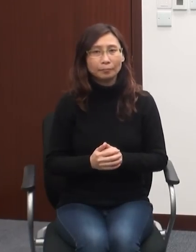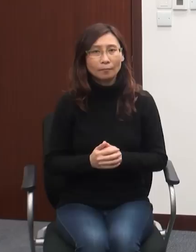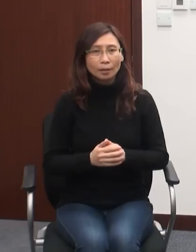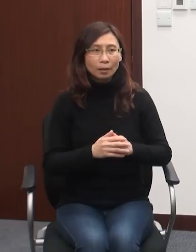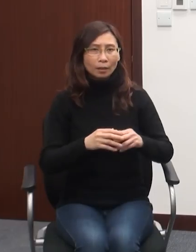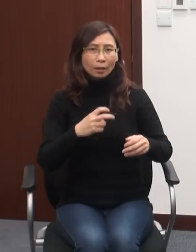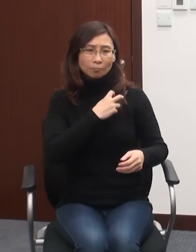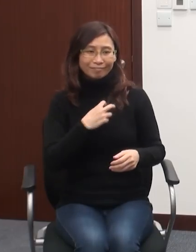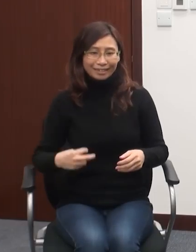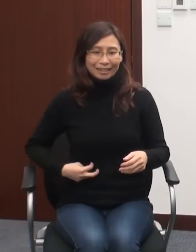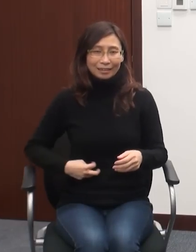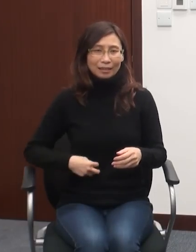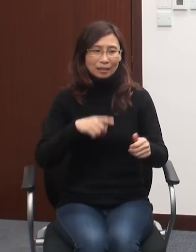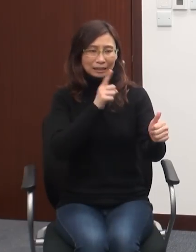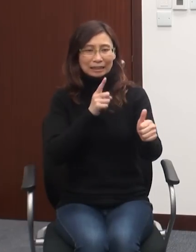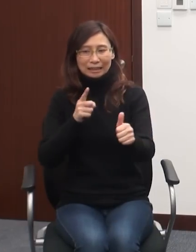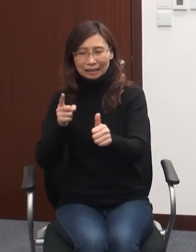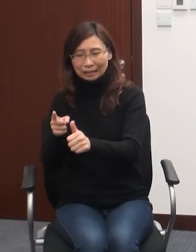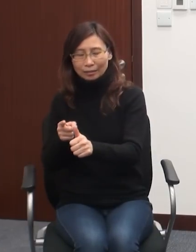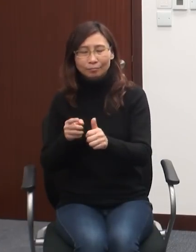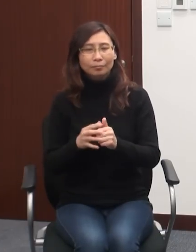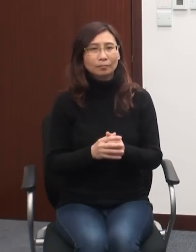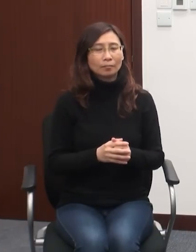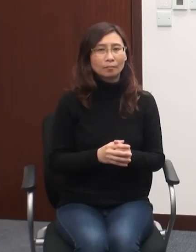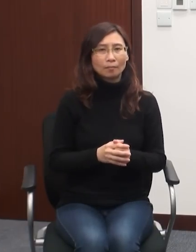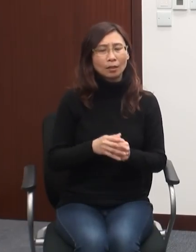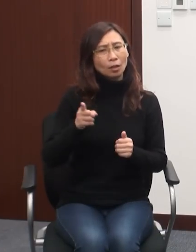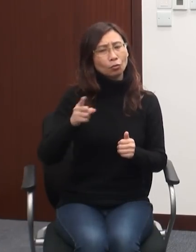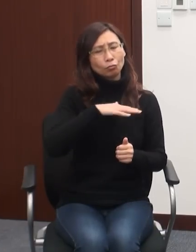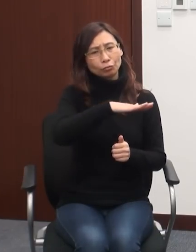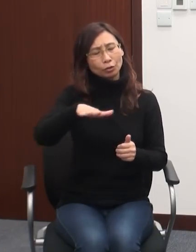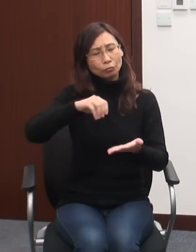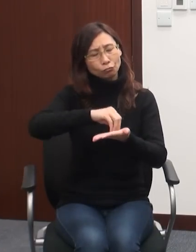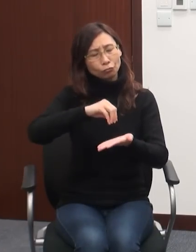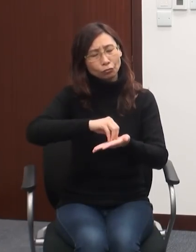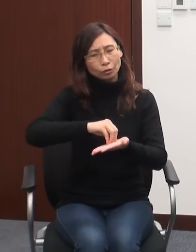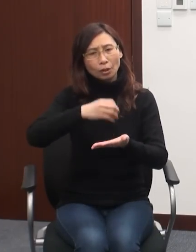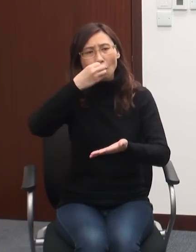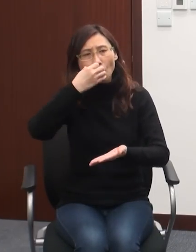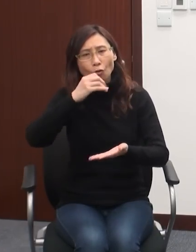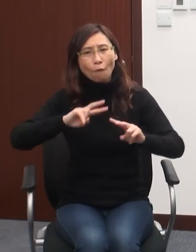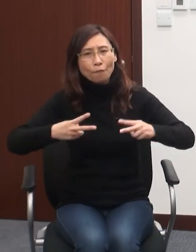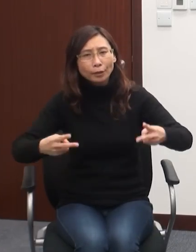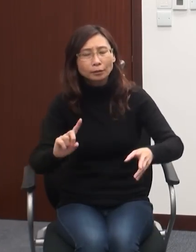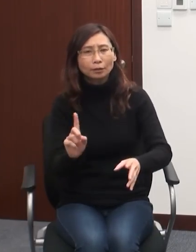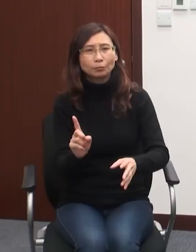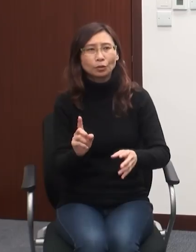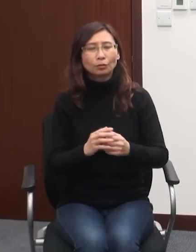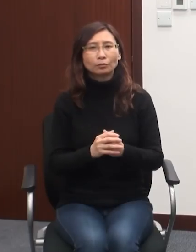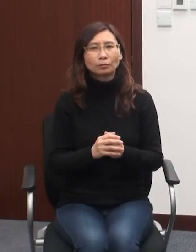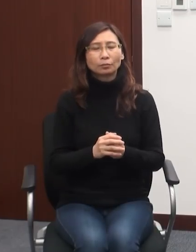北京其實喺度指手畫腳嘅，即係話佢哋去決定香港點樣發展，係令